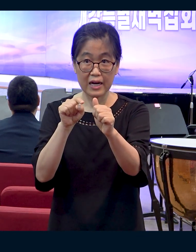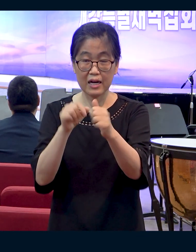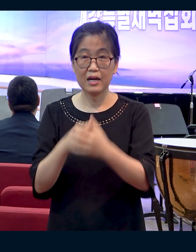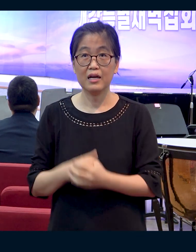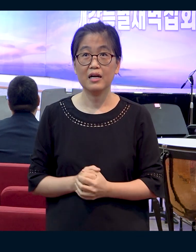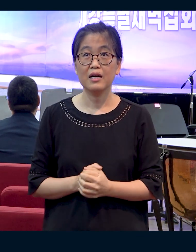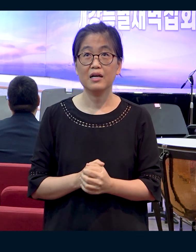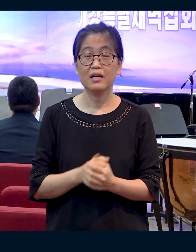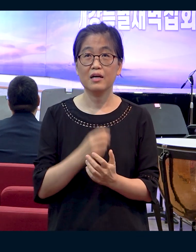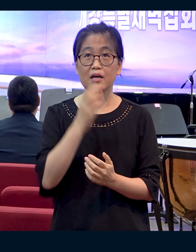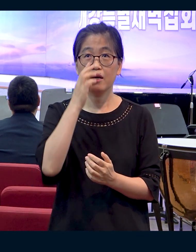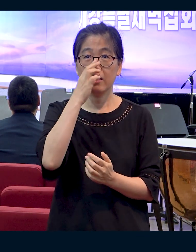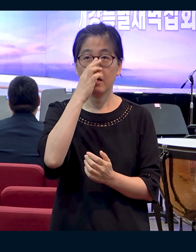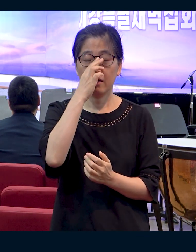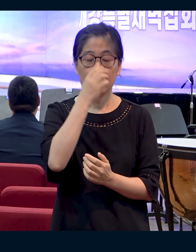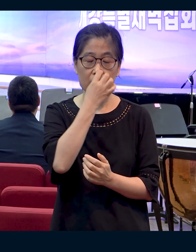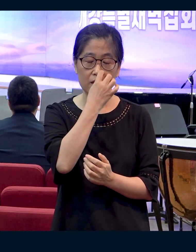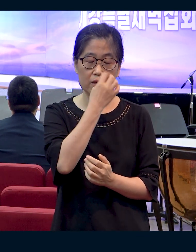여러분,